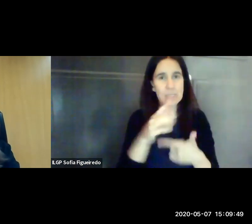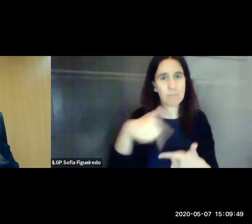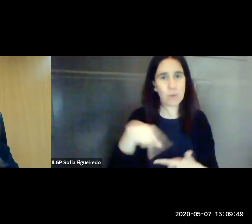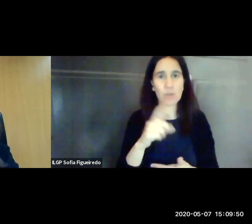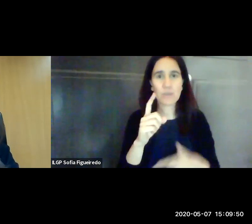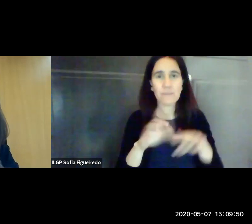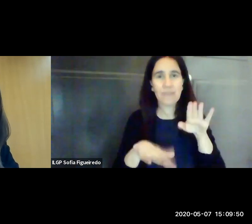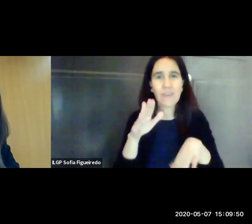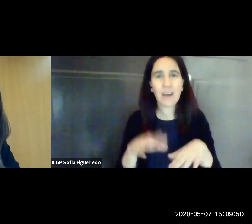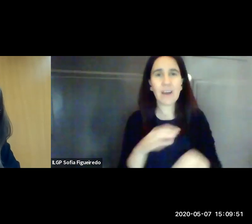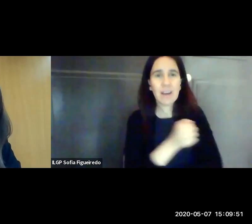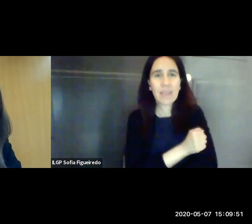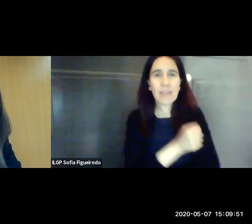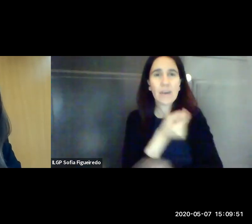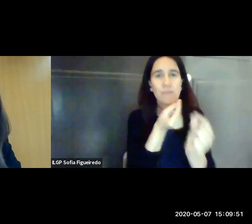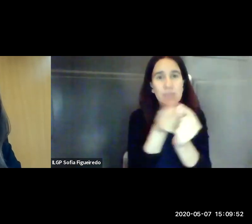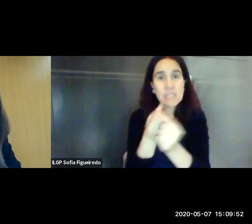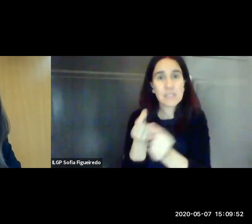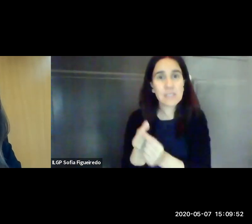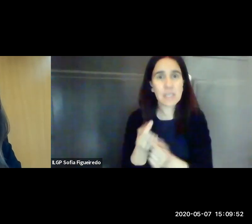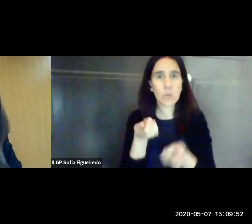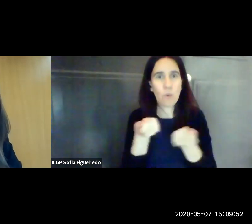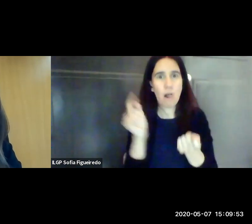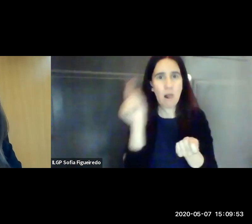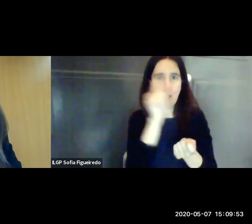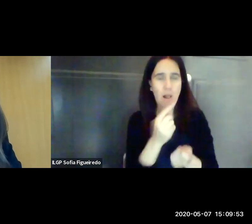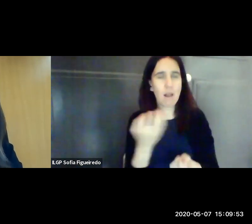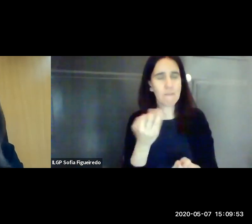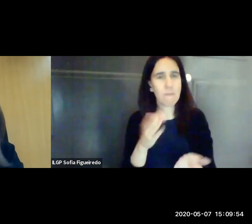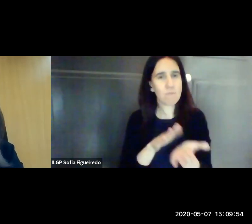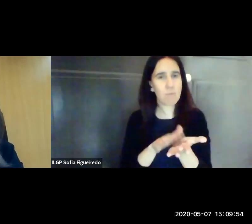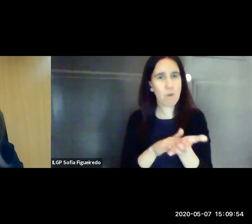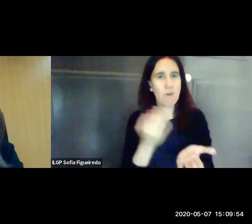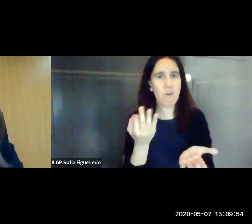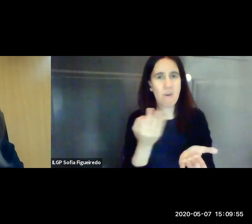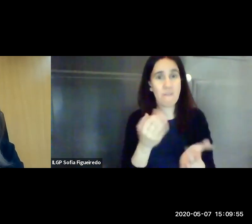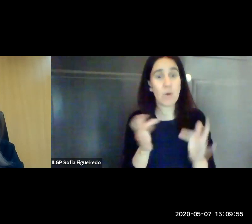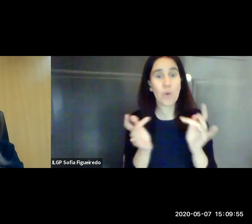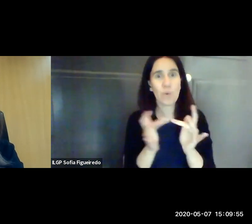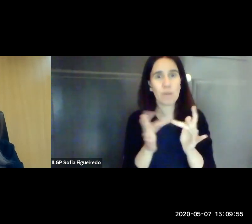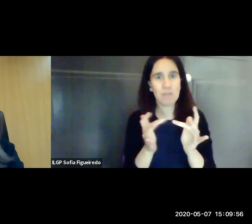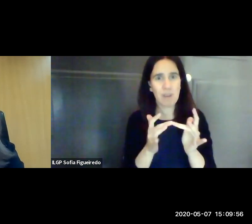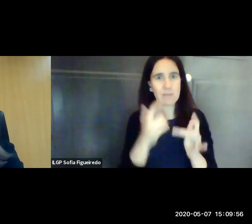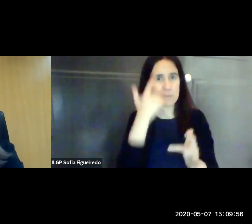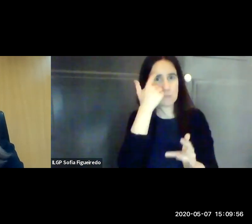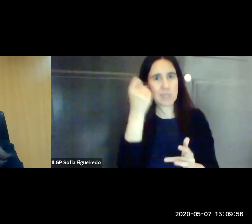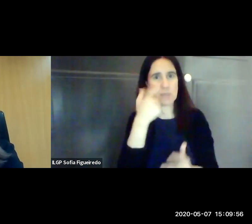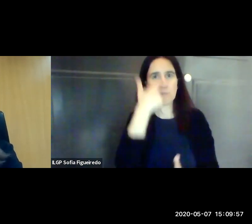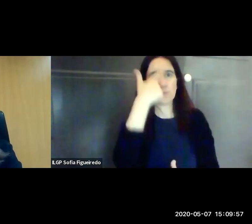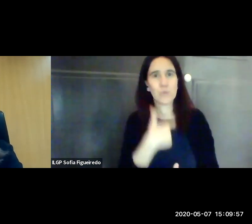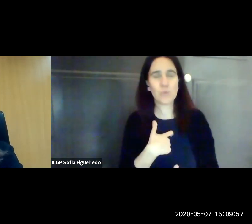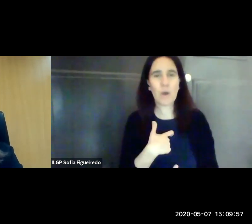com os vizinhos e com as iniciativas que existem são exatamente a prova de que o contacto pessoal